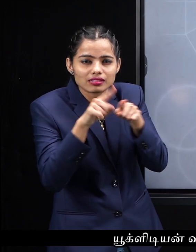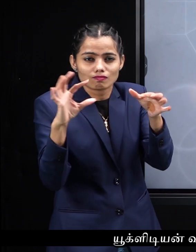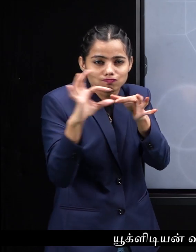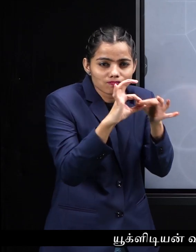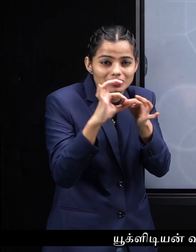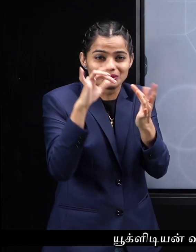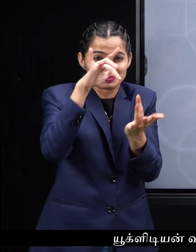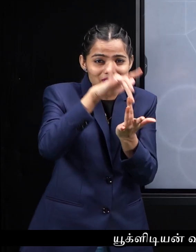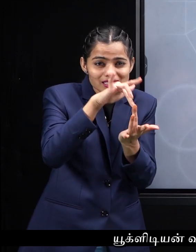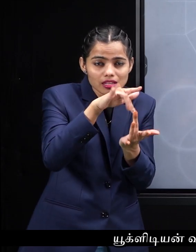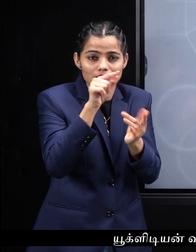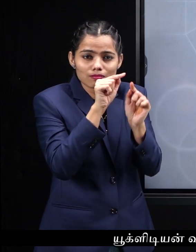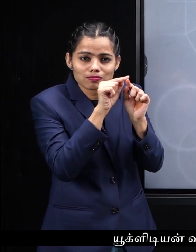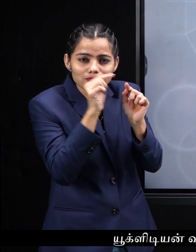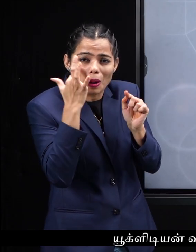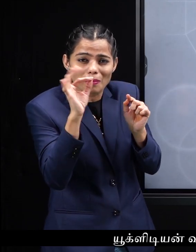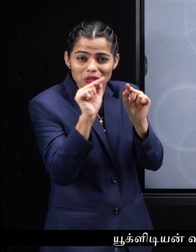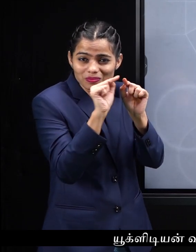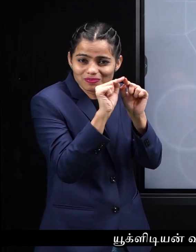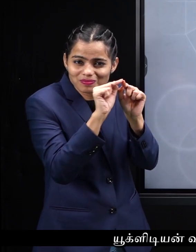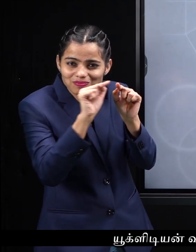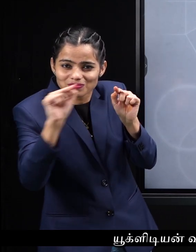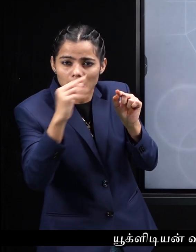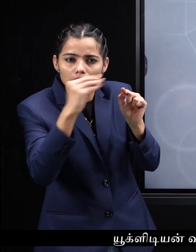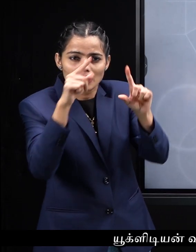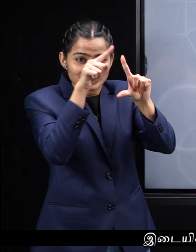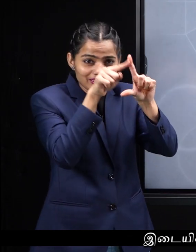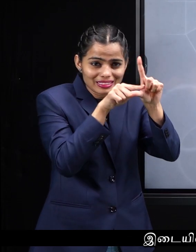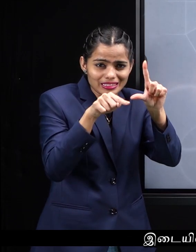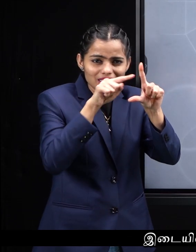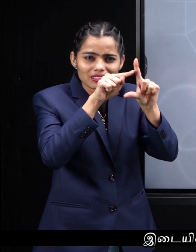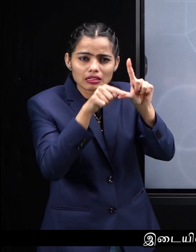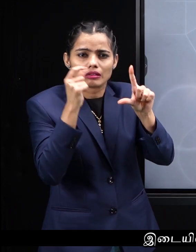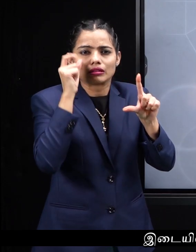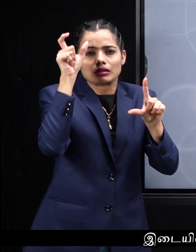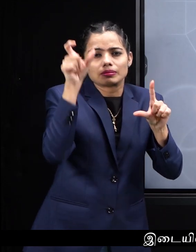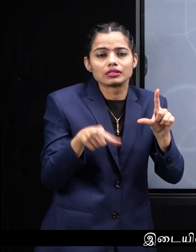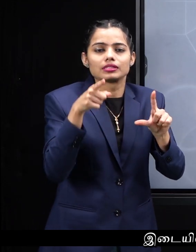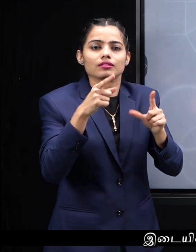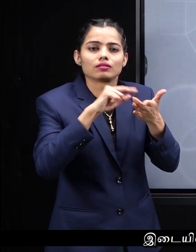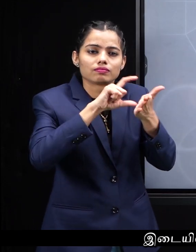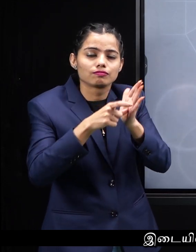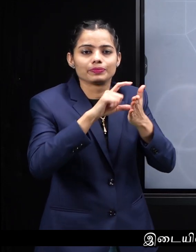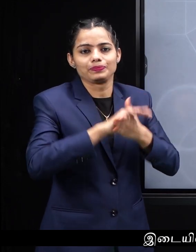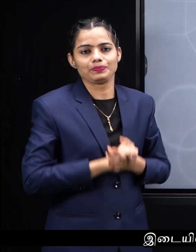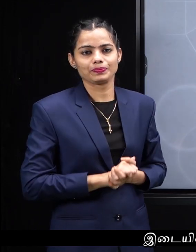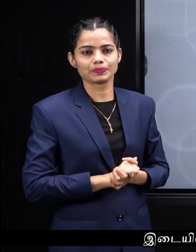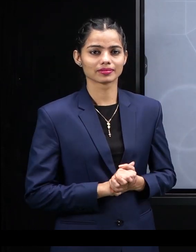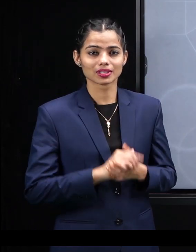யூக்ளிடியன் வடிவவியலில் புள்ளிகள், கோடுகள் மற்றும் கோணங்களுக்கு இடையிலான உறவுகளை அனுமானங்கள் வரையறுக்கப்படுகின்றன.